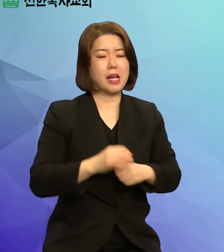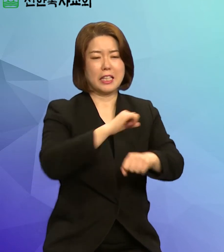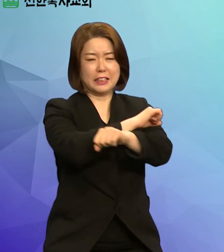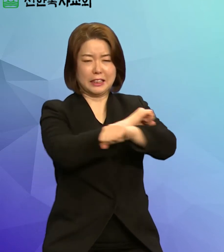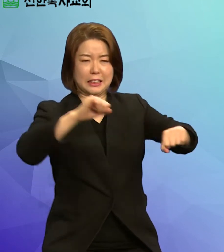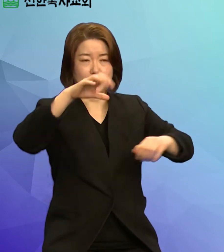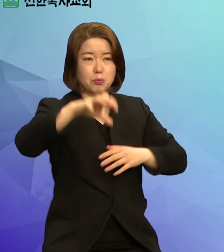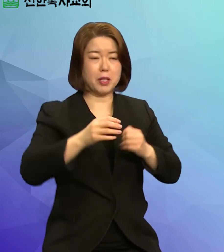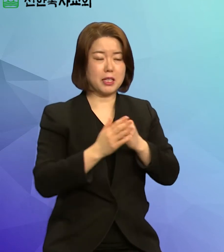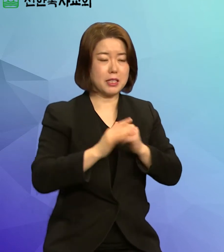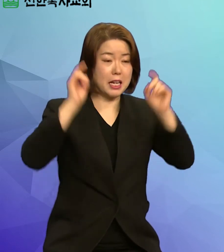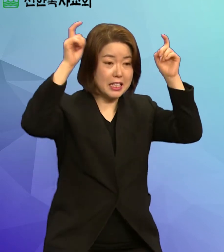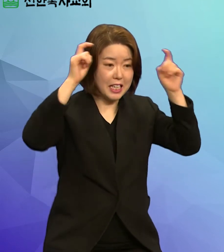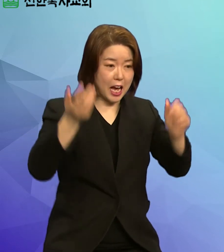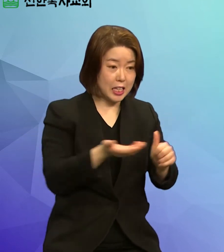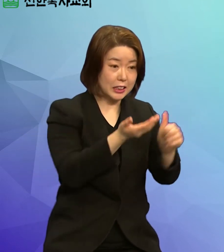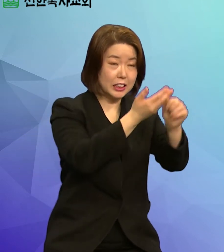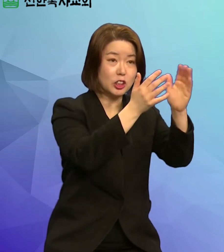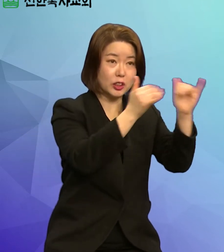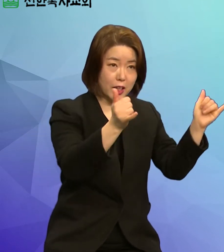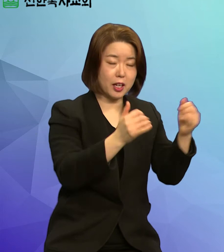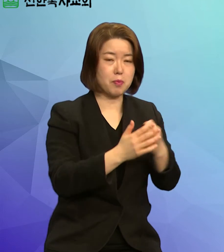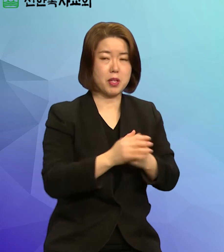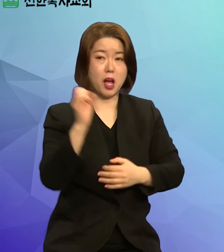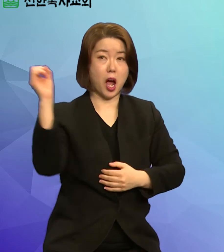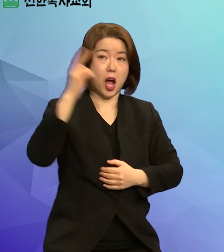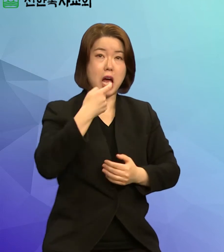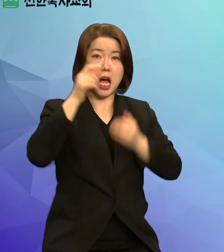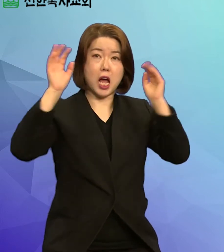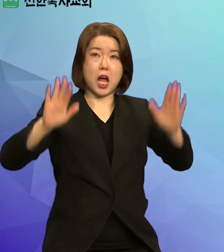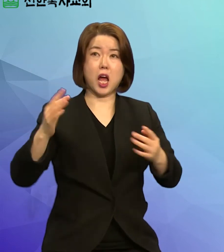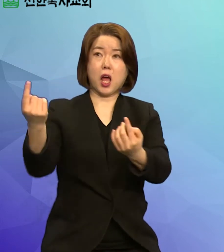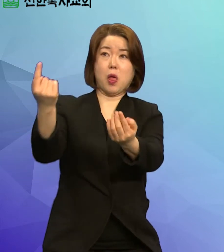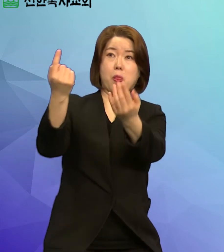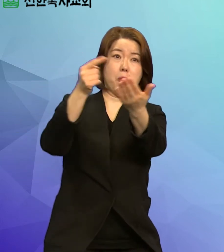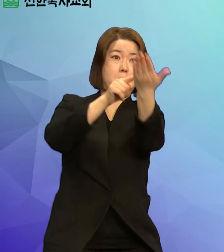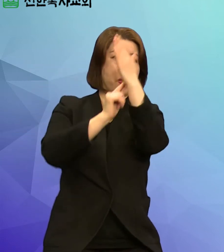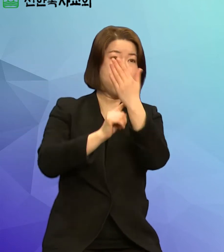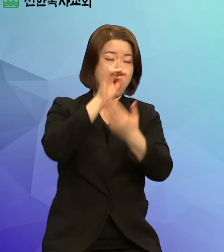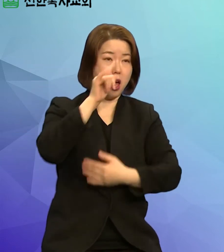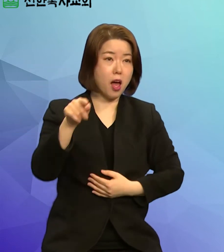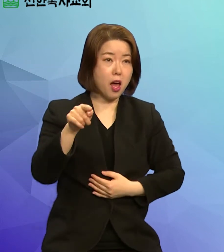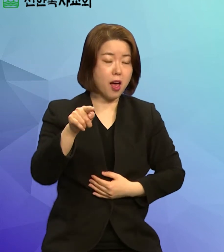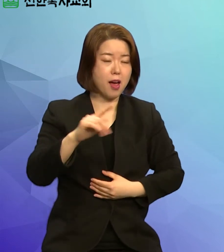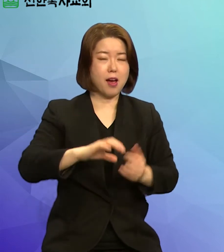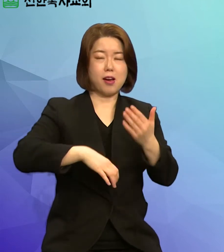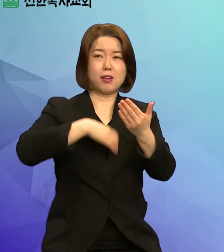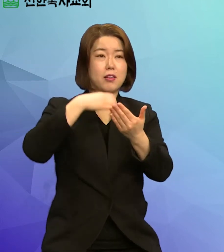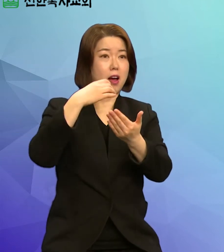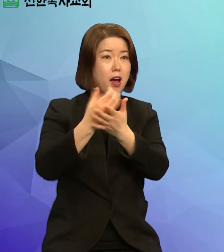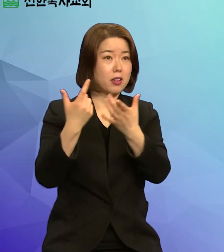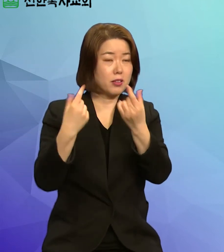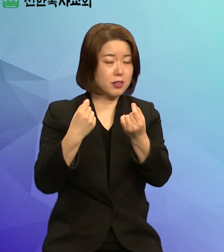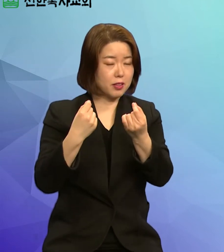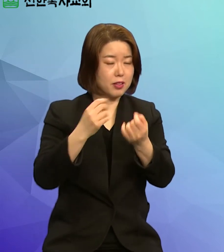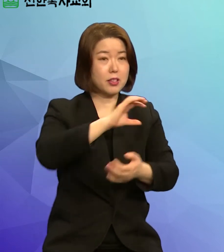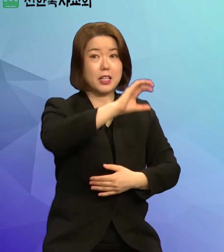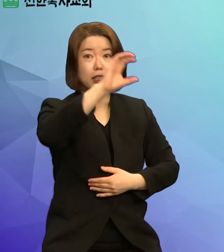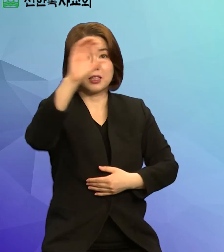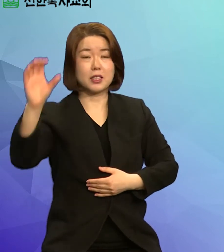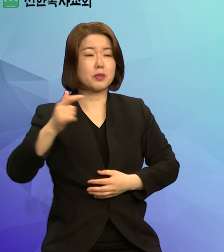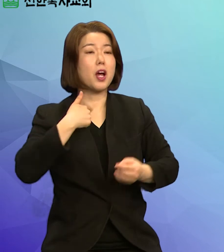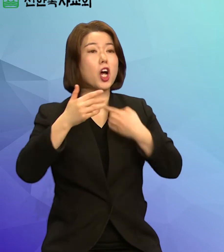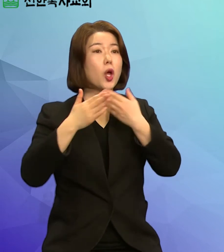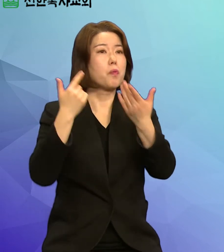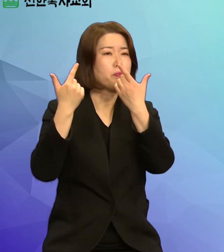들판에서 목동들이 갑자기 천사들이 나타나는 그런 감격적인 크리스마스를